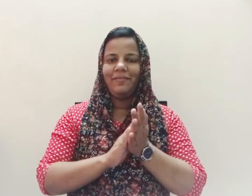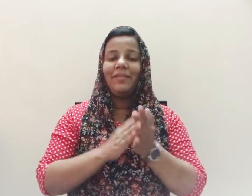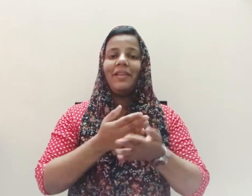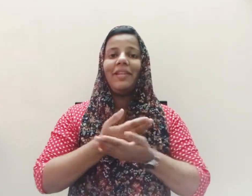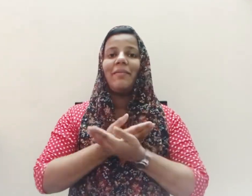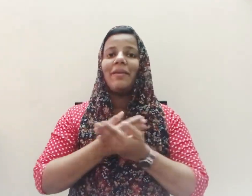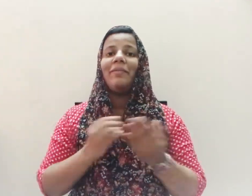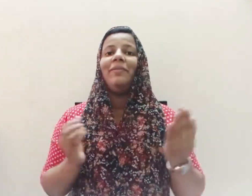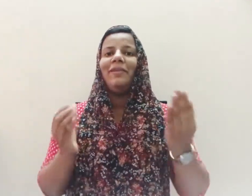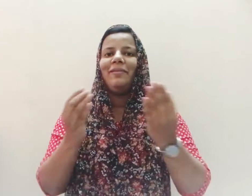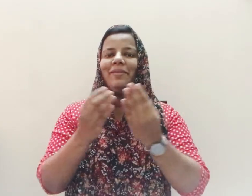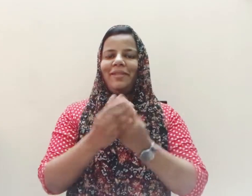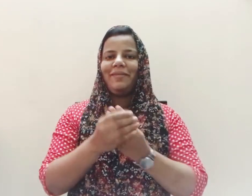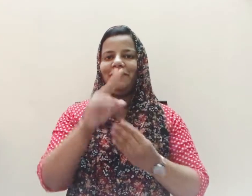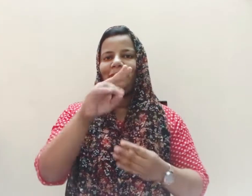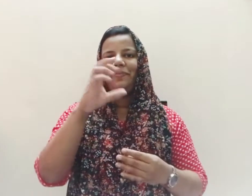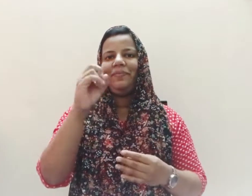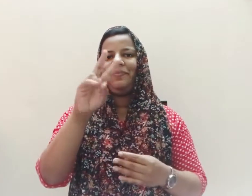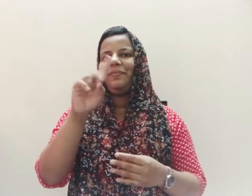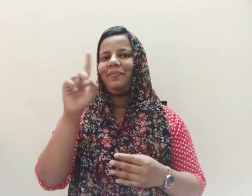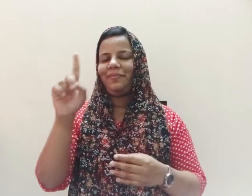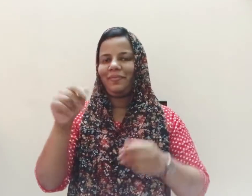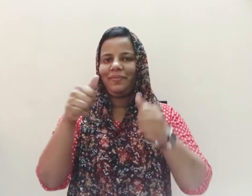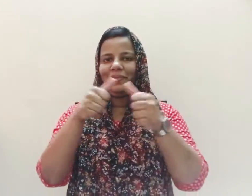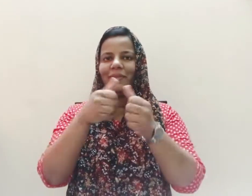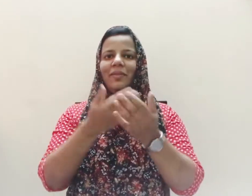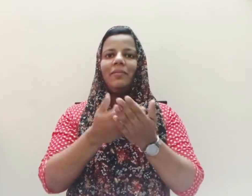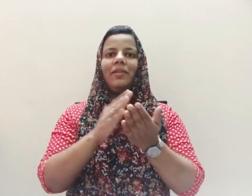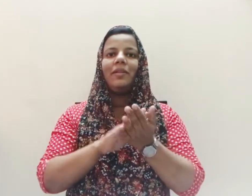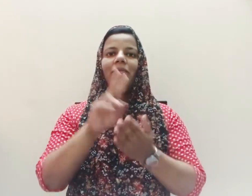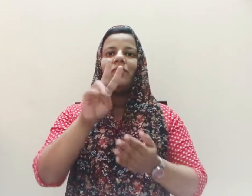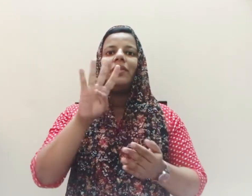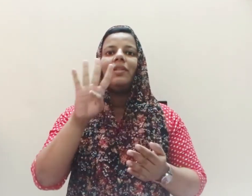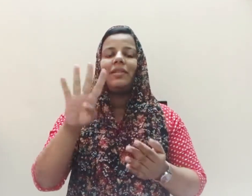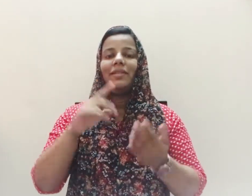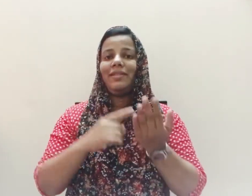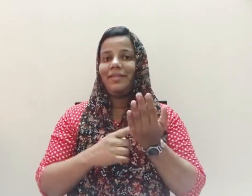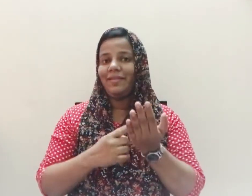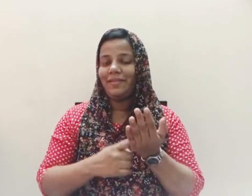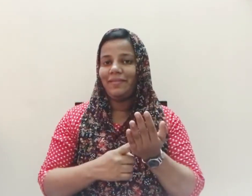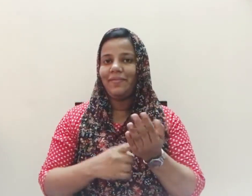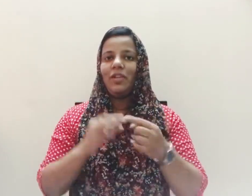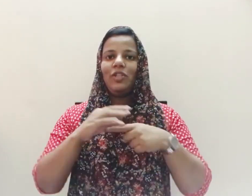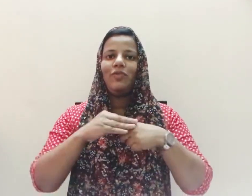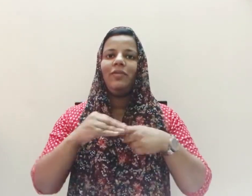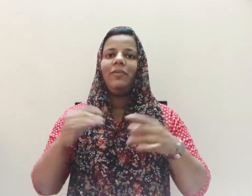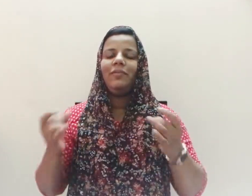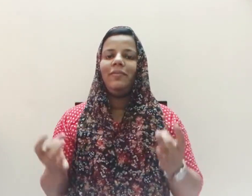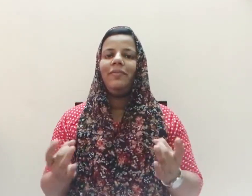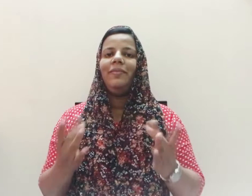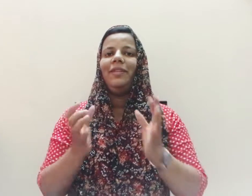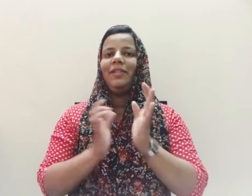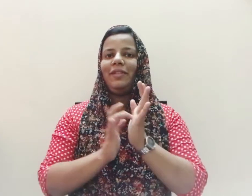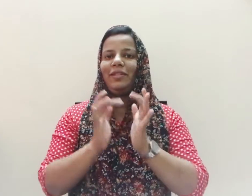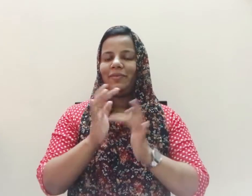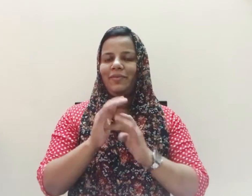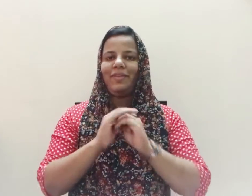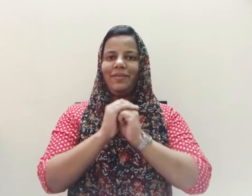വാഴ്ത്തപ്പെടുമാറാകട്ടെ. പ്രിയപ്പെട്ട ദൈവമക്കളെ, നമുക്ക് ഒരുമിച്ച് 2021 ഓഗസ്റ്റ് മാസം 24 ആമേൻ ചൊവ്വാഴ്ച പ്രഭാതത്തിൽ നമ്മുടെ കർത്താവിനെ